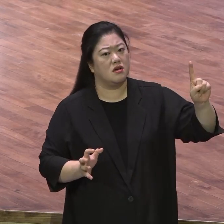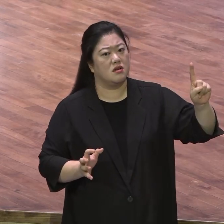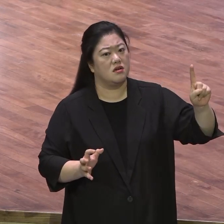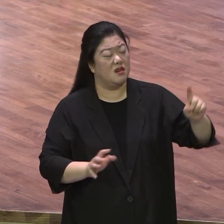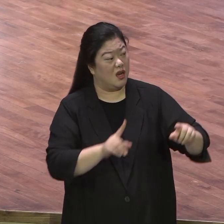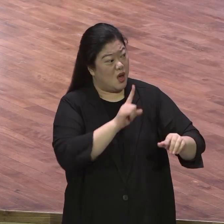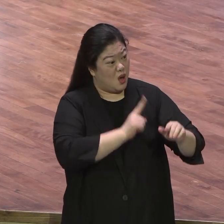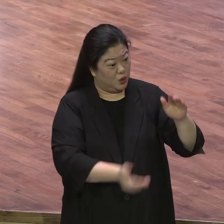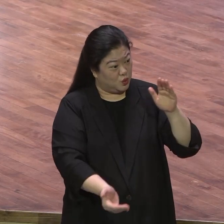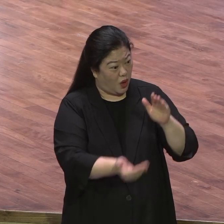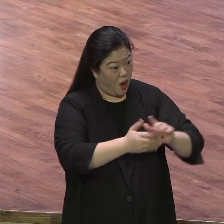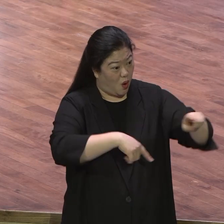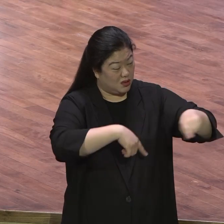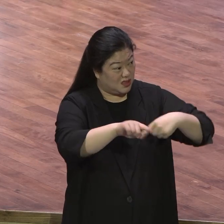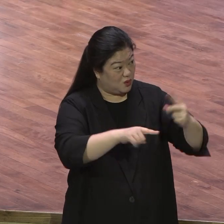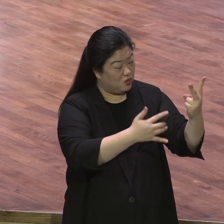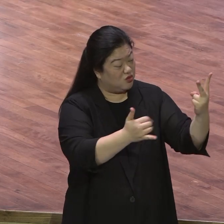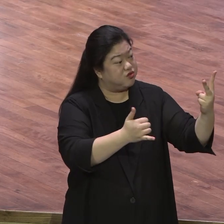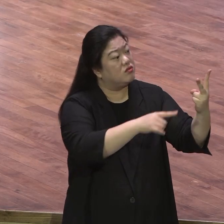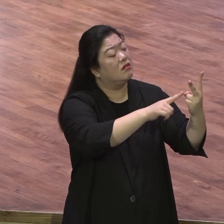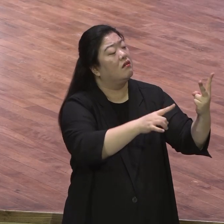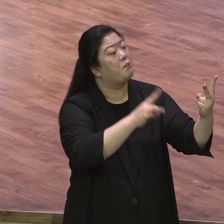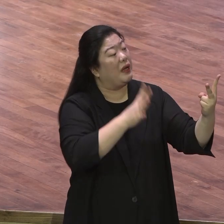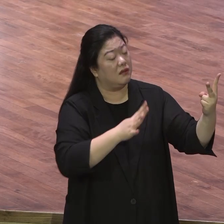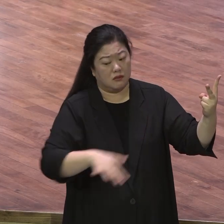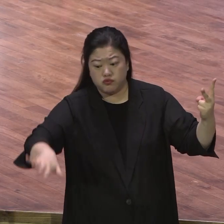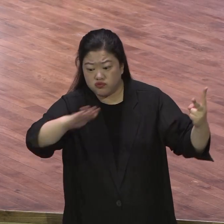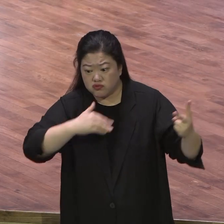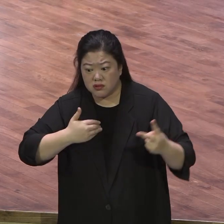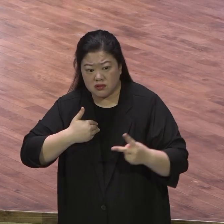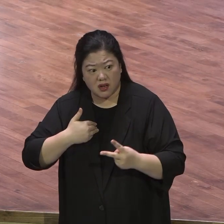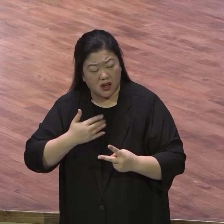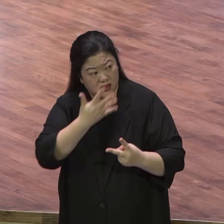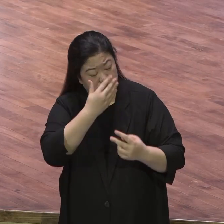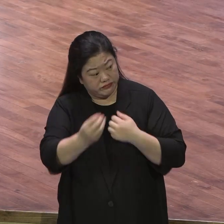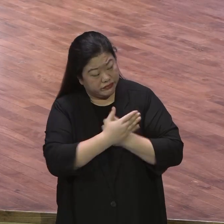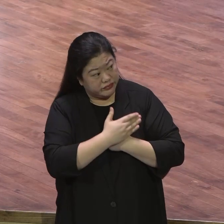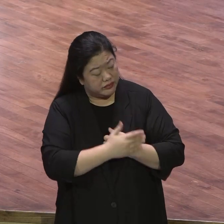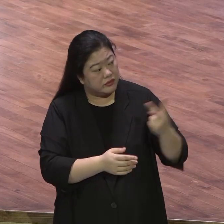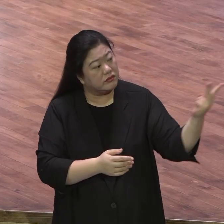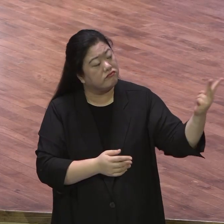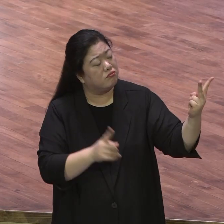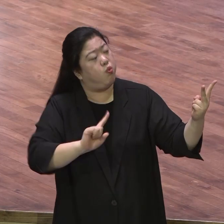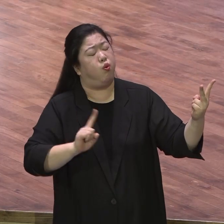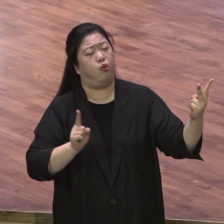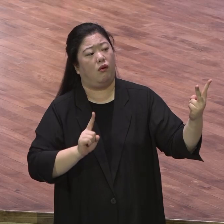지도자리에 사침물도 있으면서 이스라엘 백성 전체를 자기 의지하냐